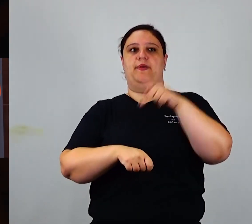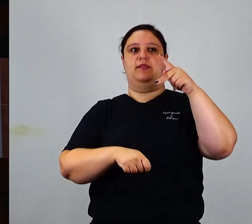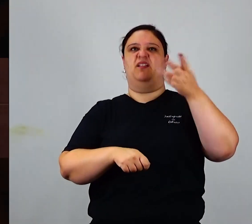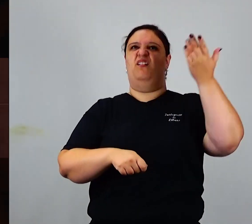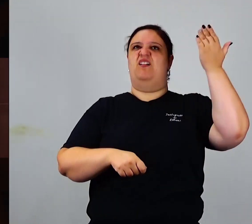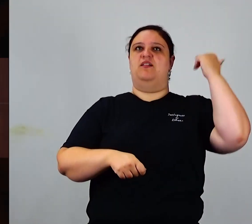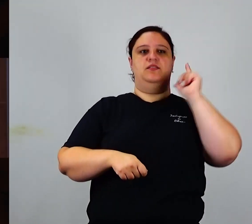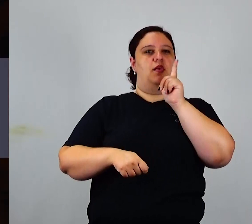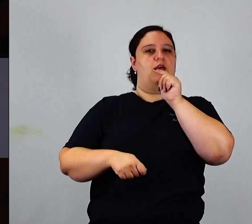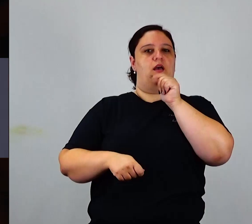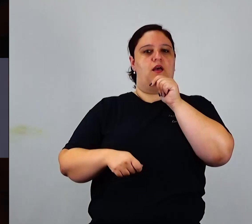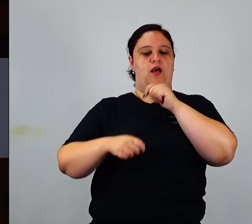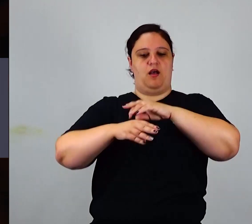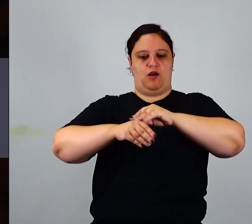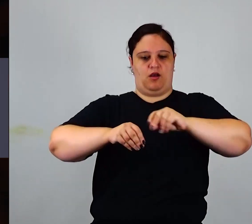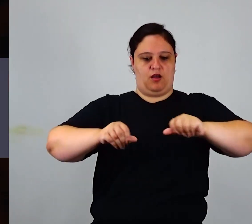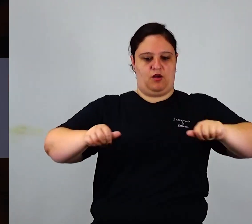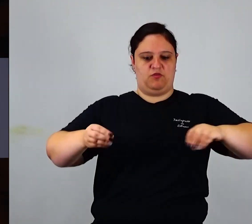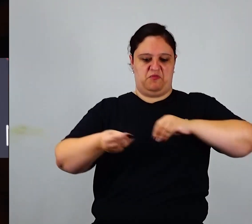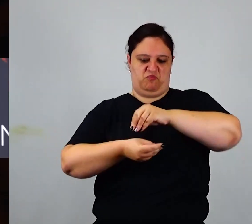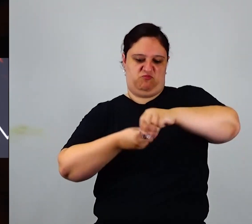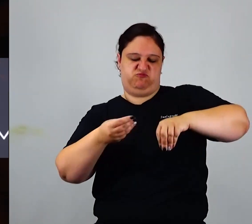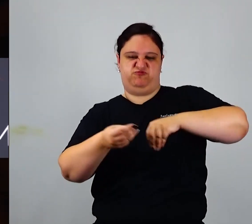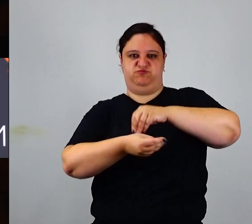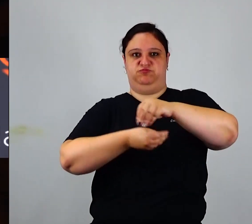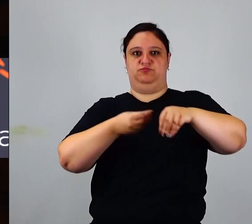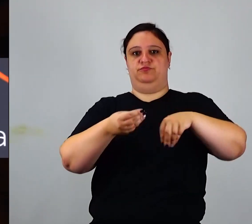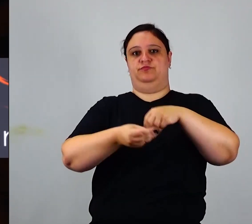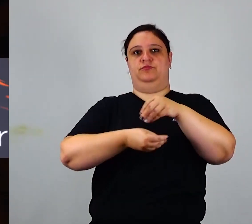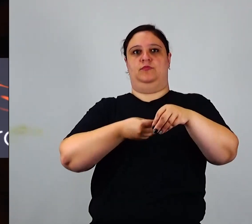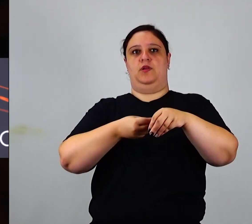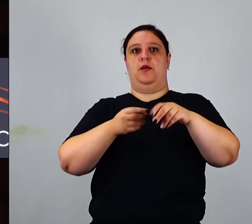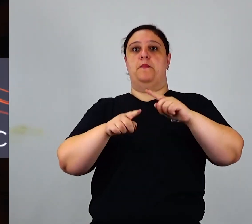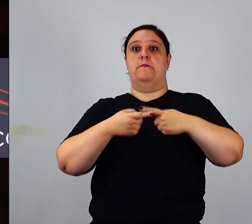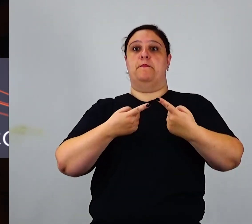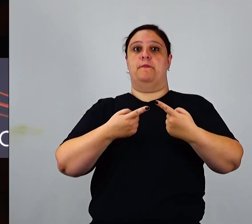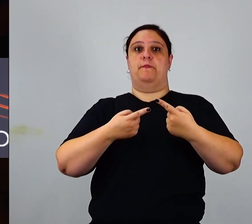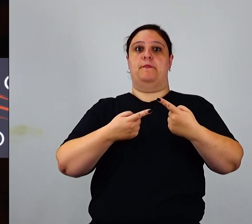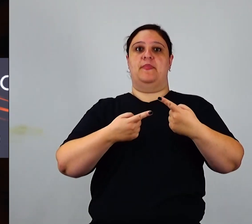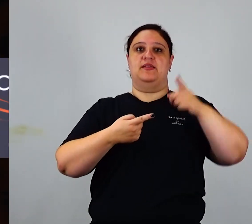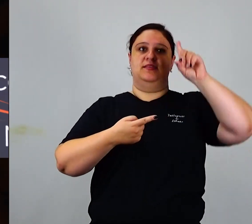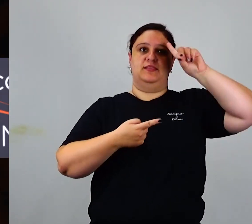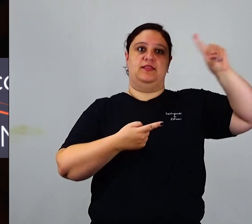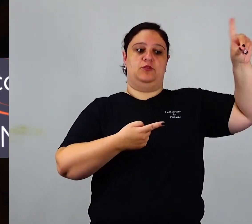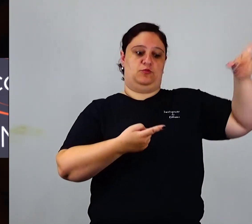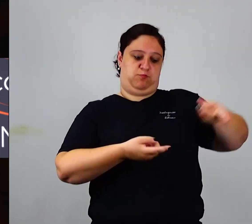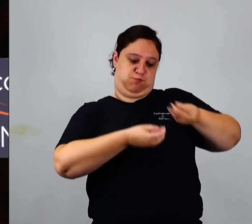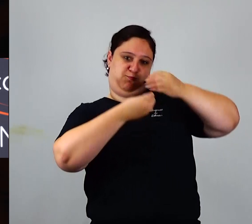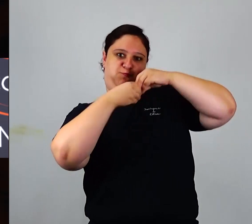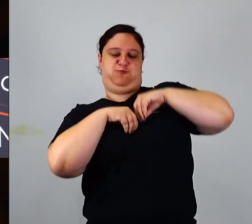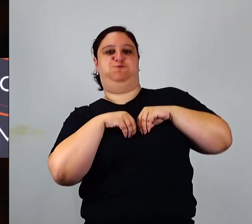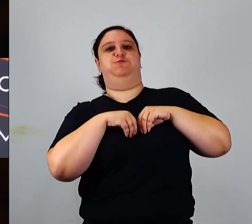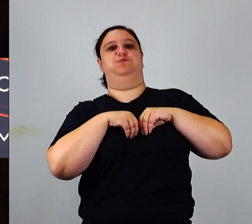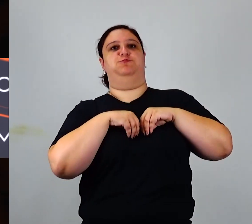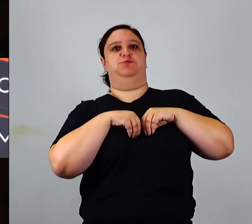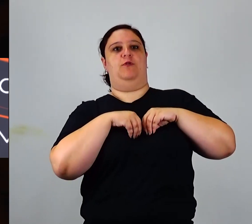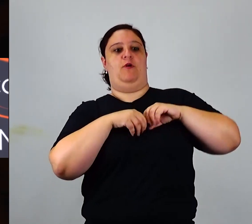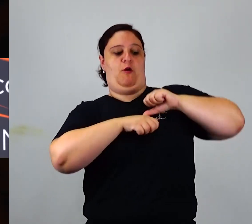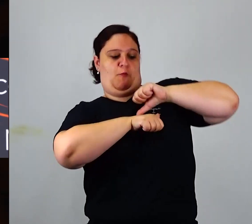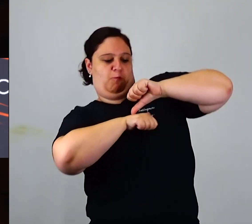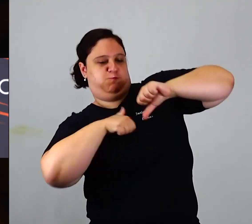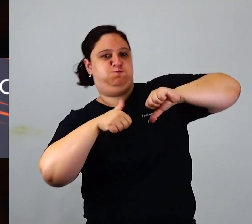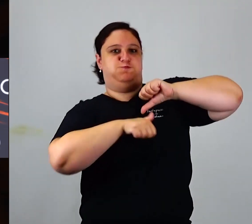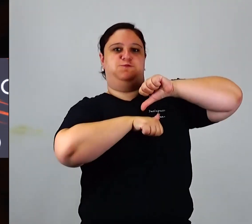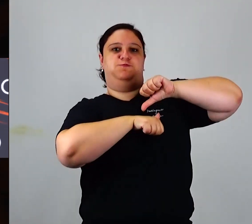barro, do pó da terra. Mas um dia um elemento divino entrou em nós e mudou a